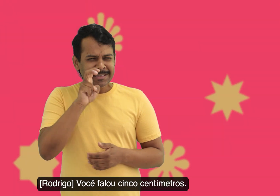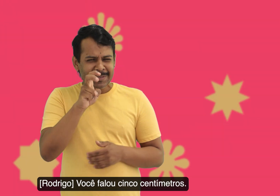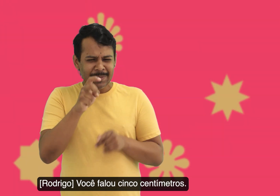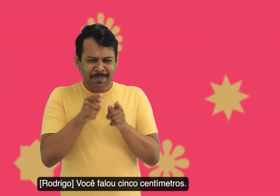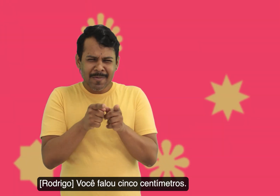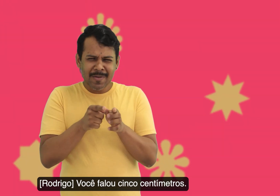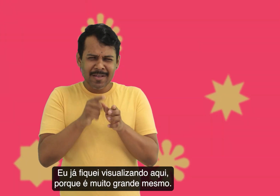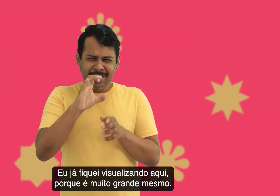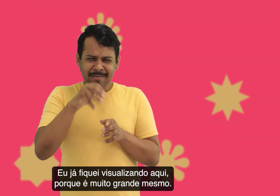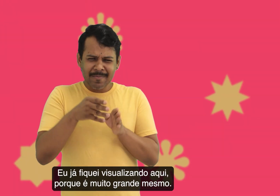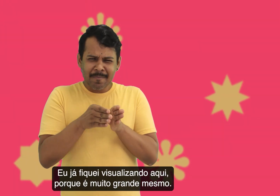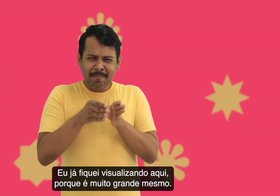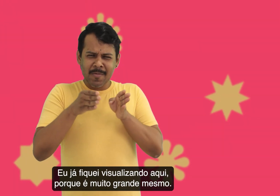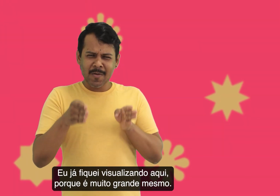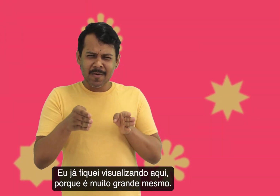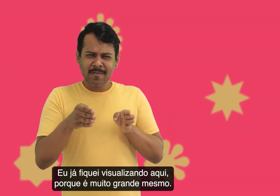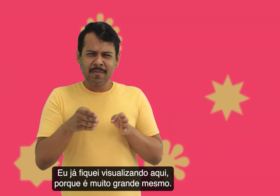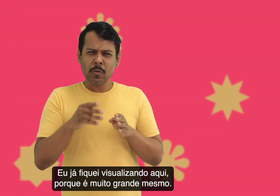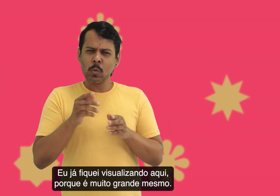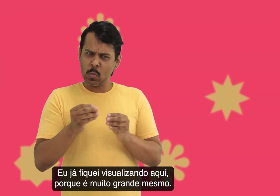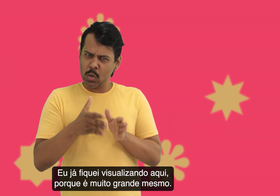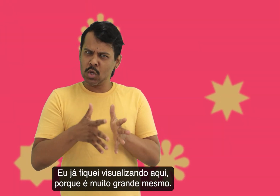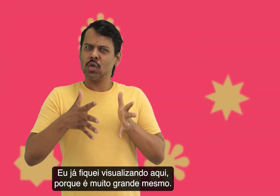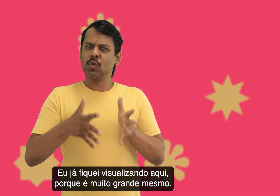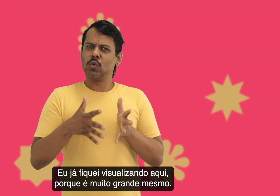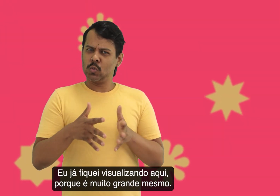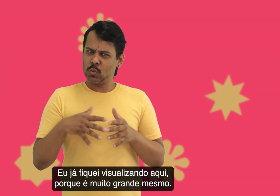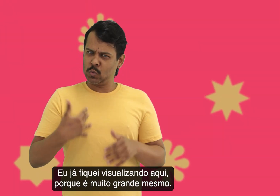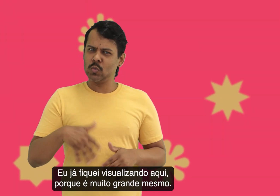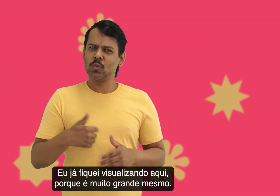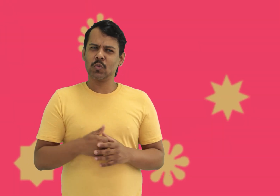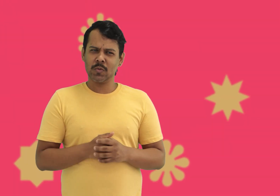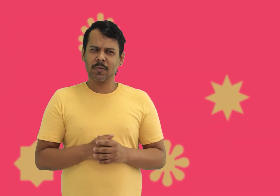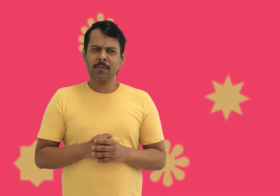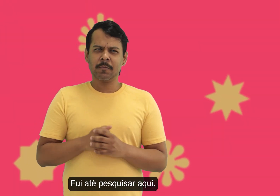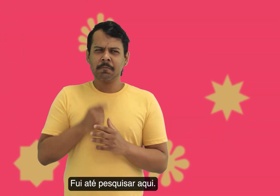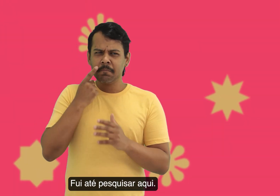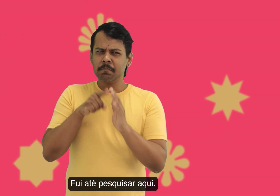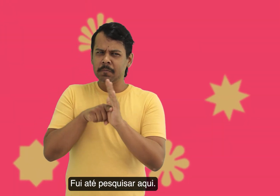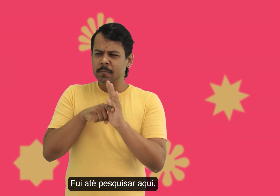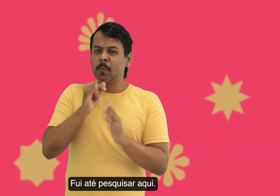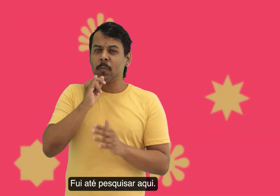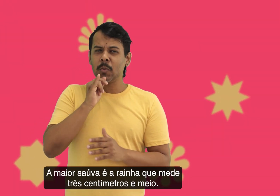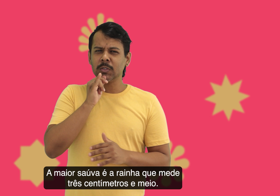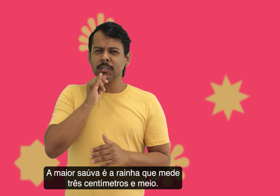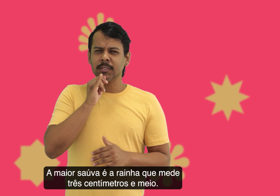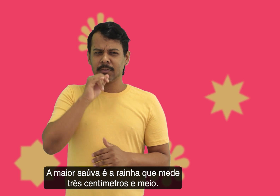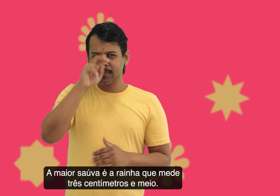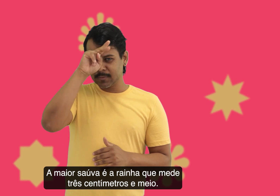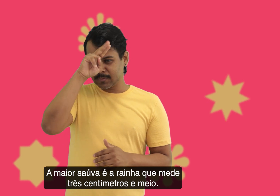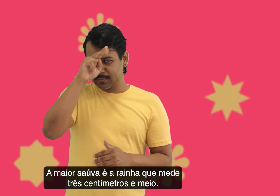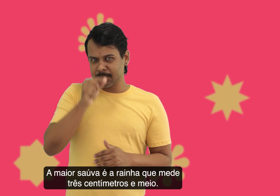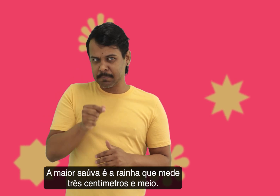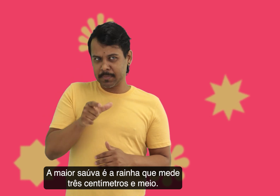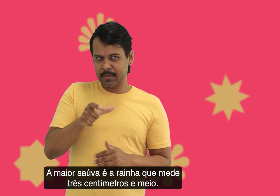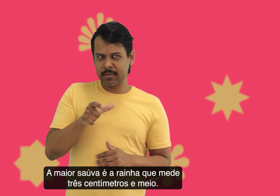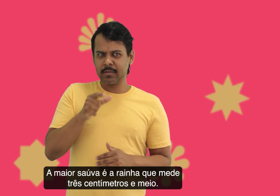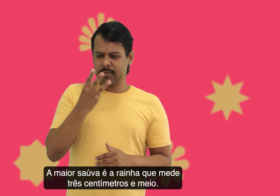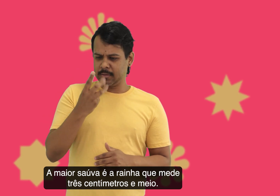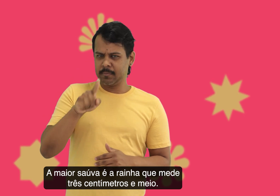5 centímetros, eu já fiquei visualizando aqui porque é muito grande mesmo. Fui até pesquisar aqui, a maior saúva é a rainha, que